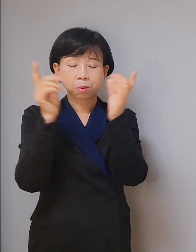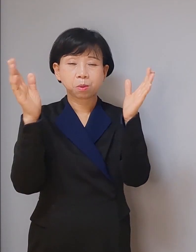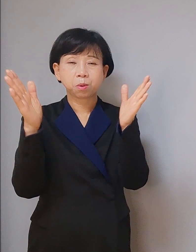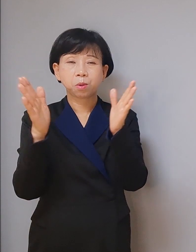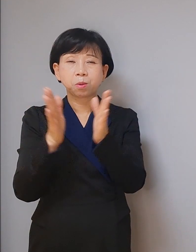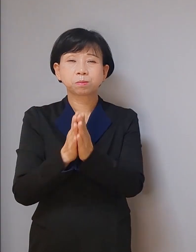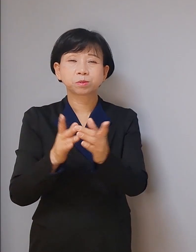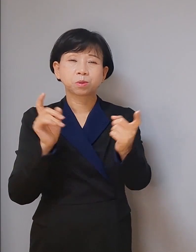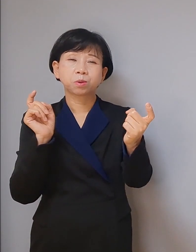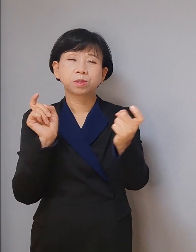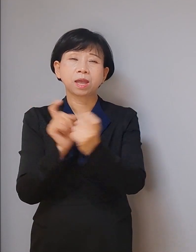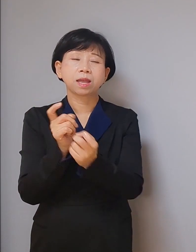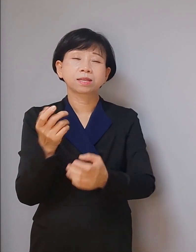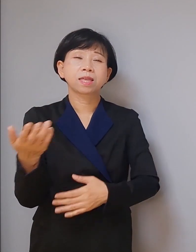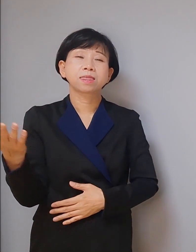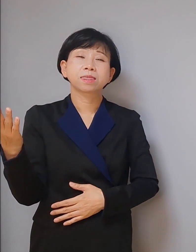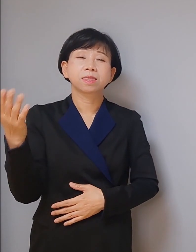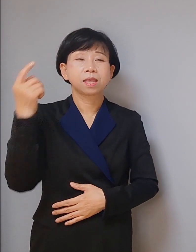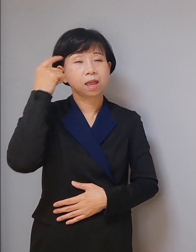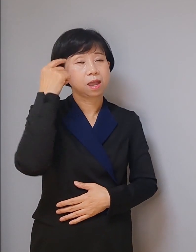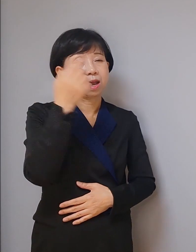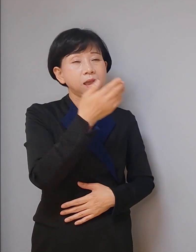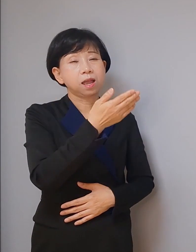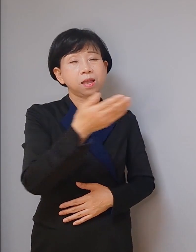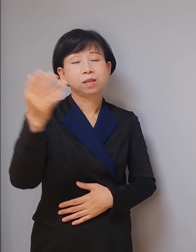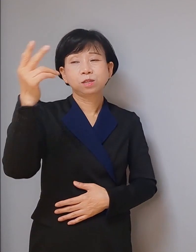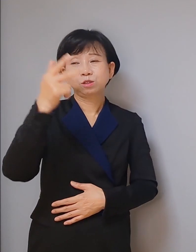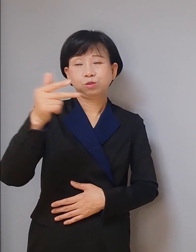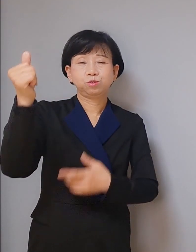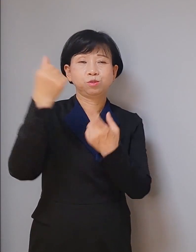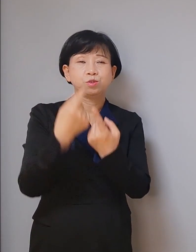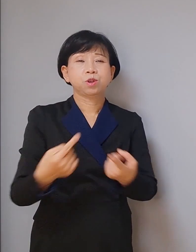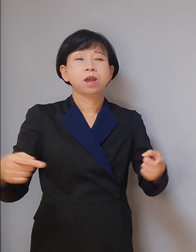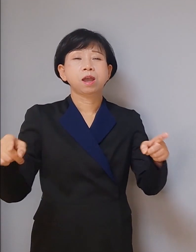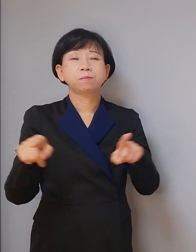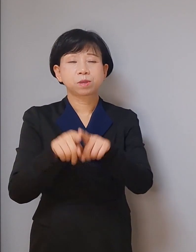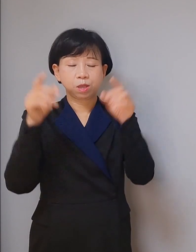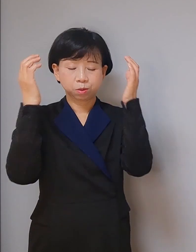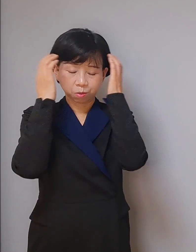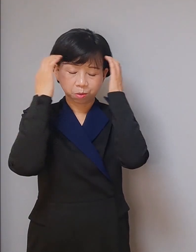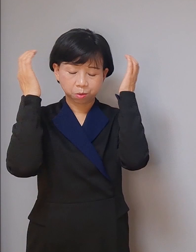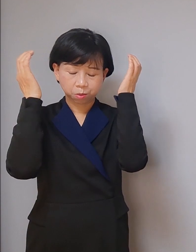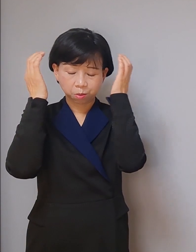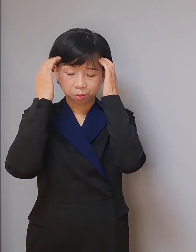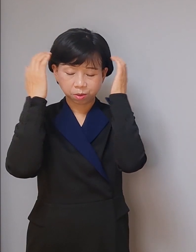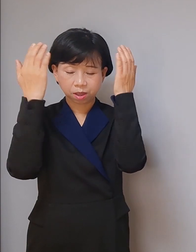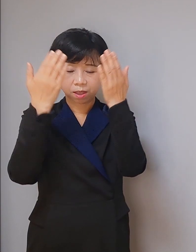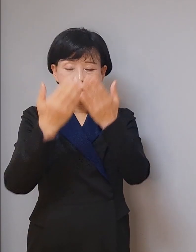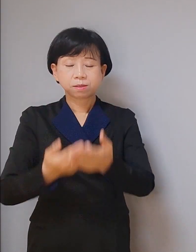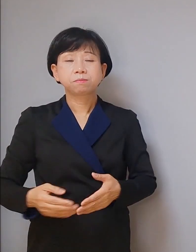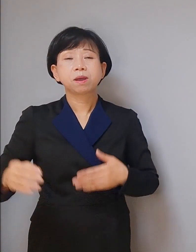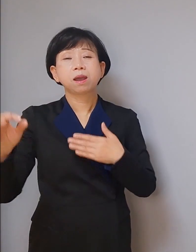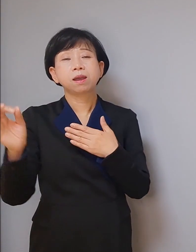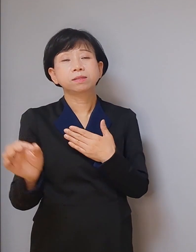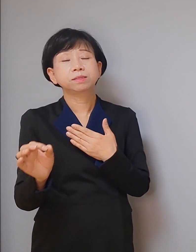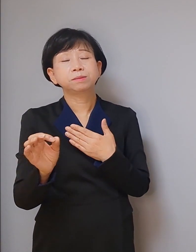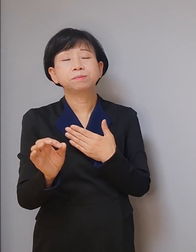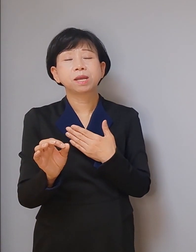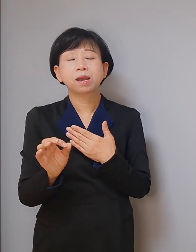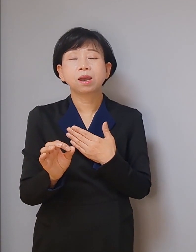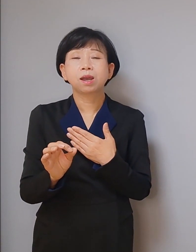왜 몸소 당했나. 주 함께